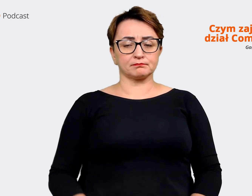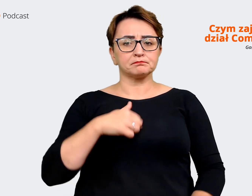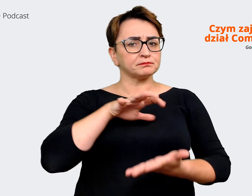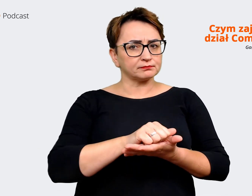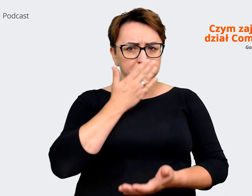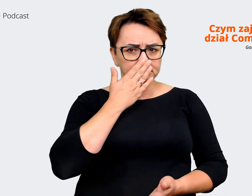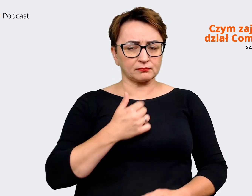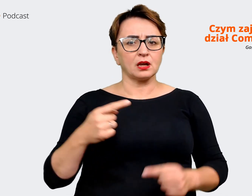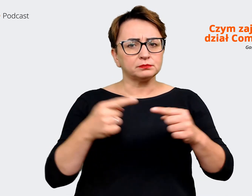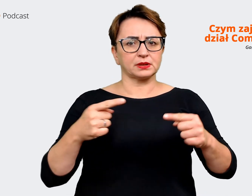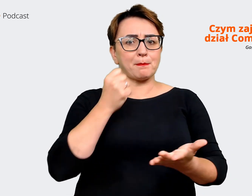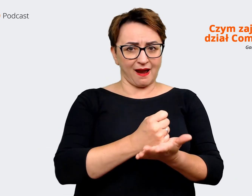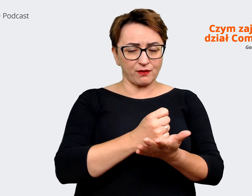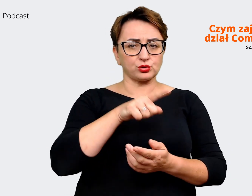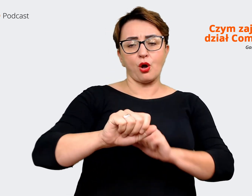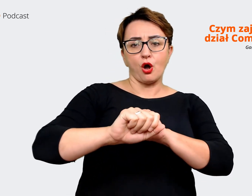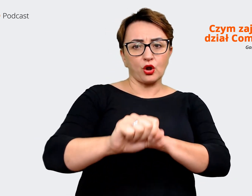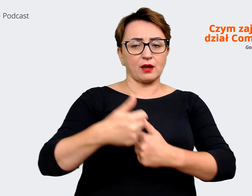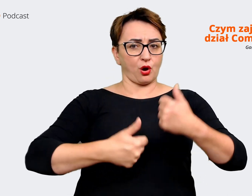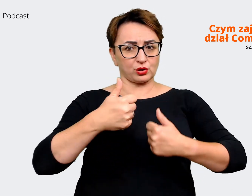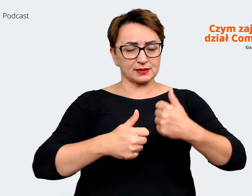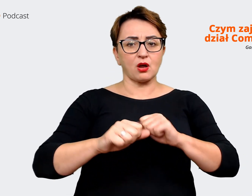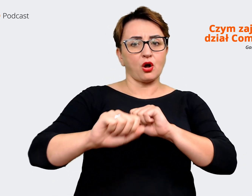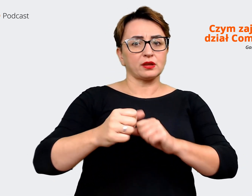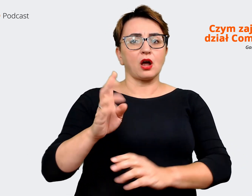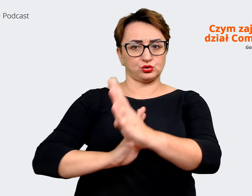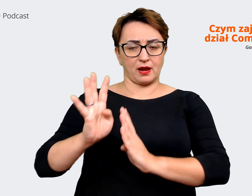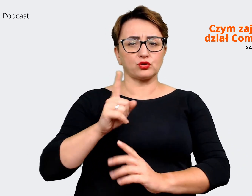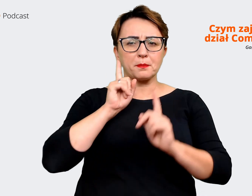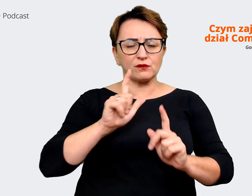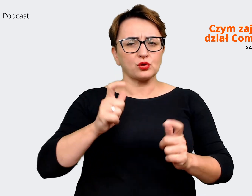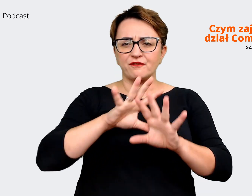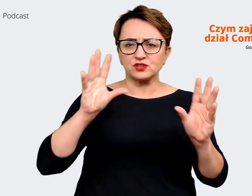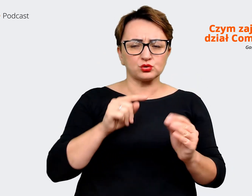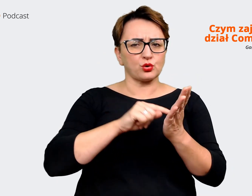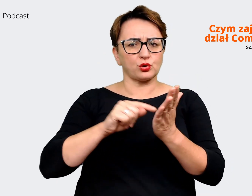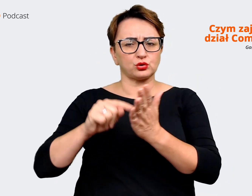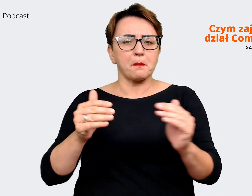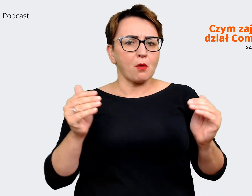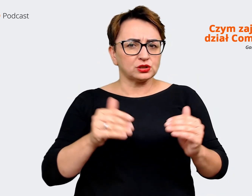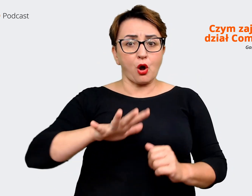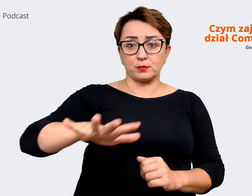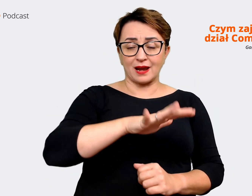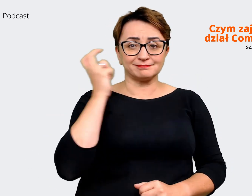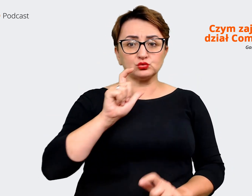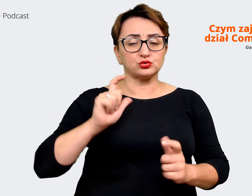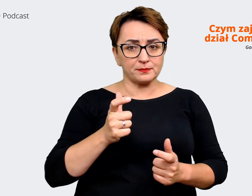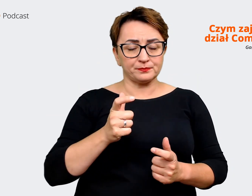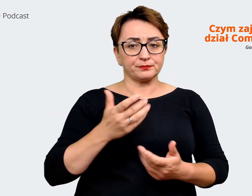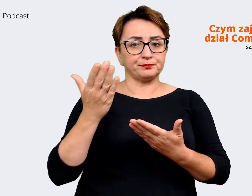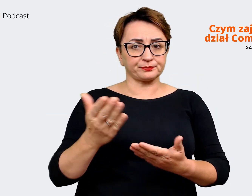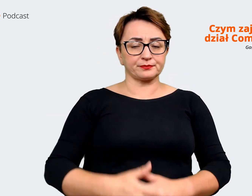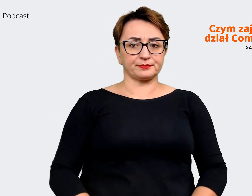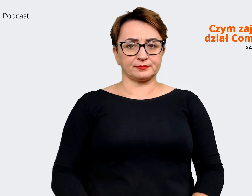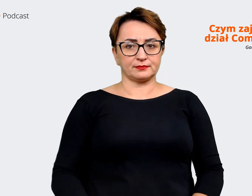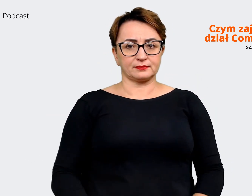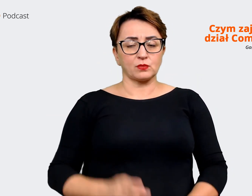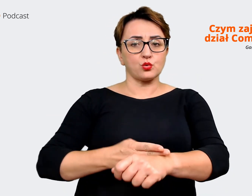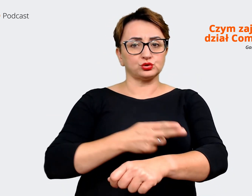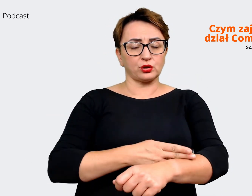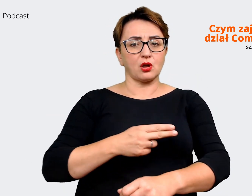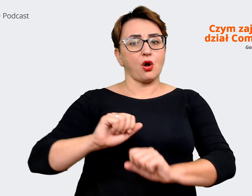kancelarii i zajmuję się zgodnością z prawem ochrony konkurencji i konsumentów, czyli tak naprawdę wszystkimi możliwymi obszarami, które są